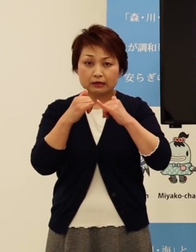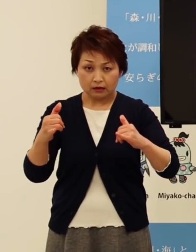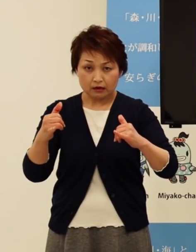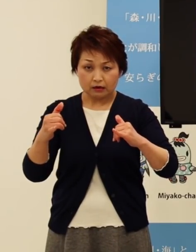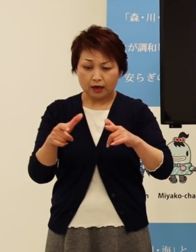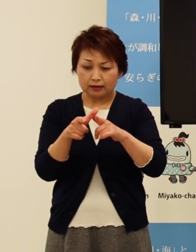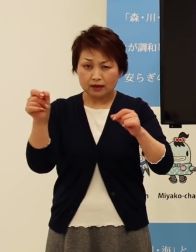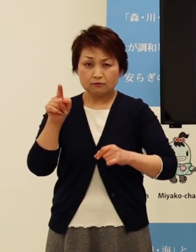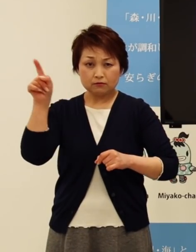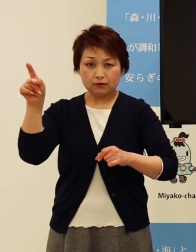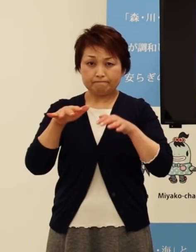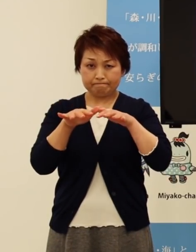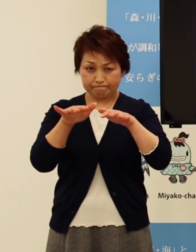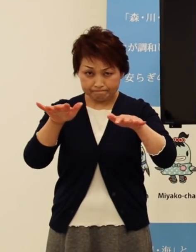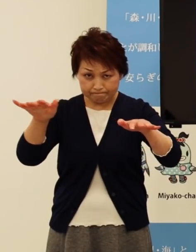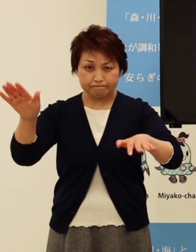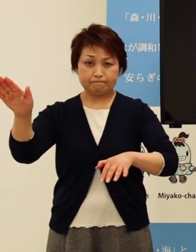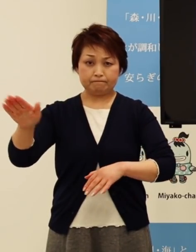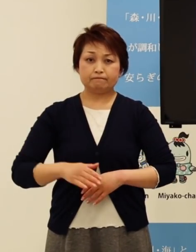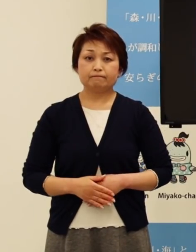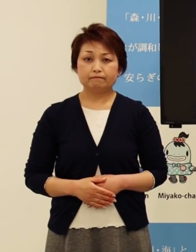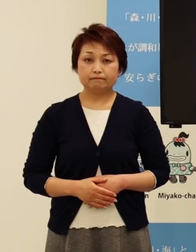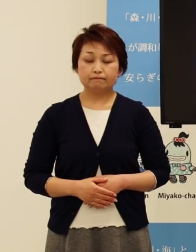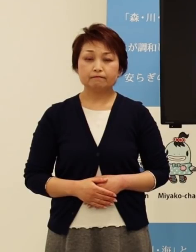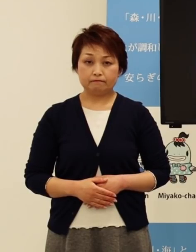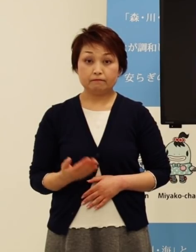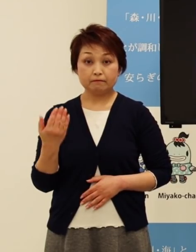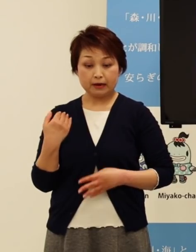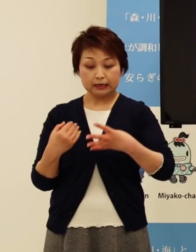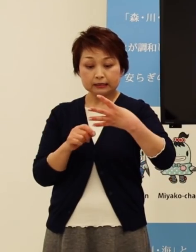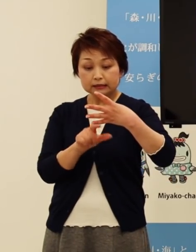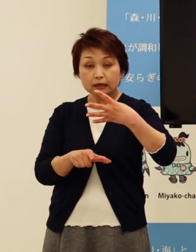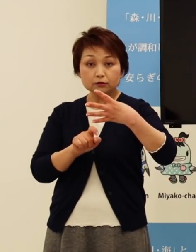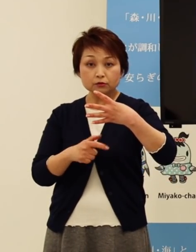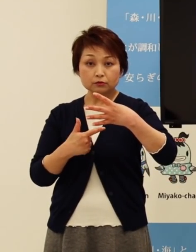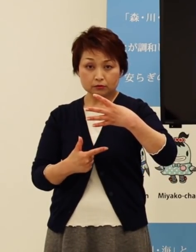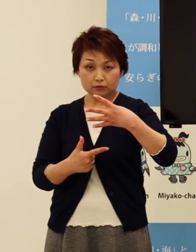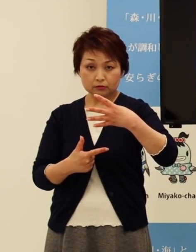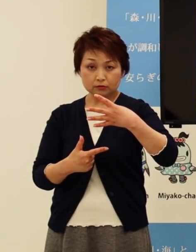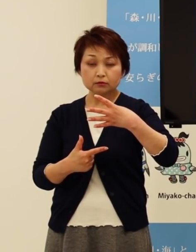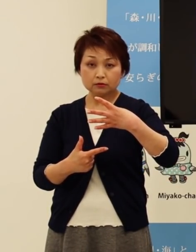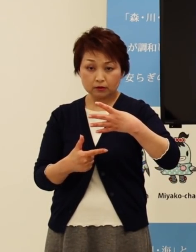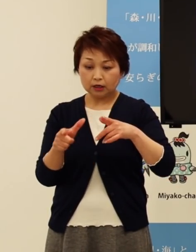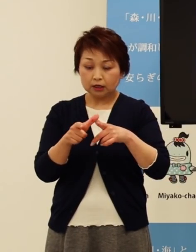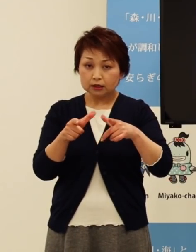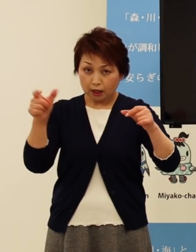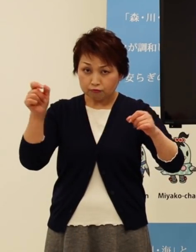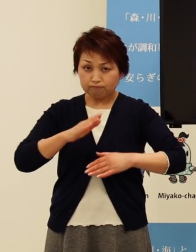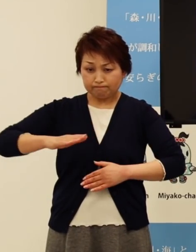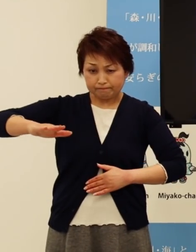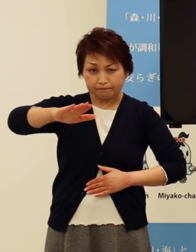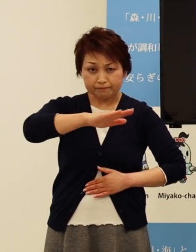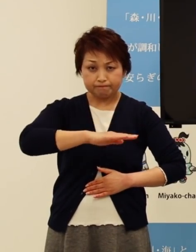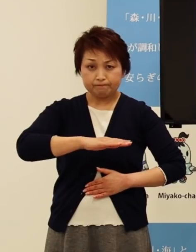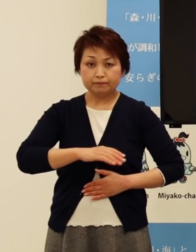で拡大を続けています。4月16日には全国を対象と